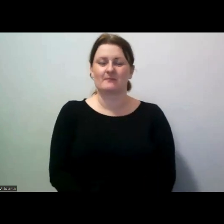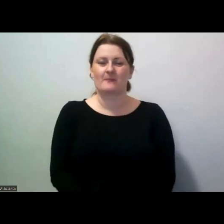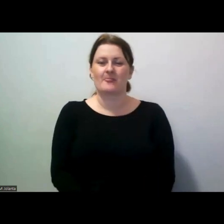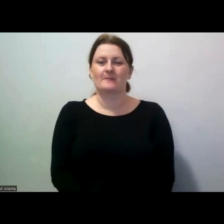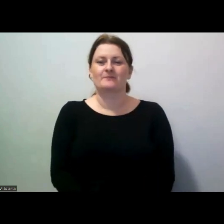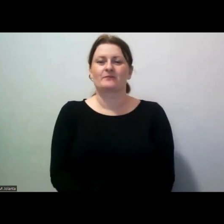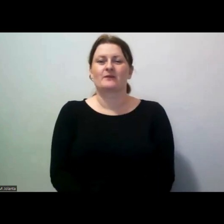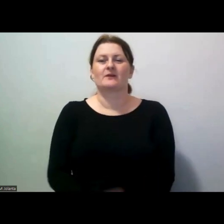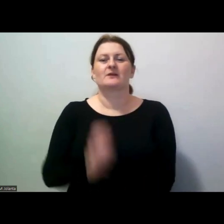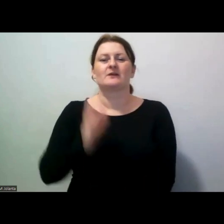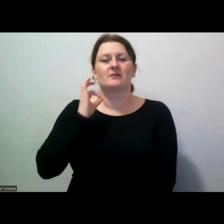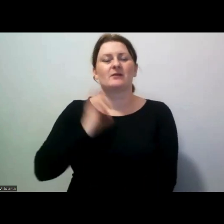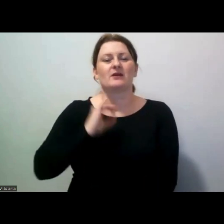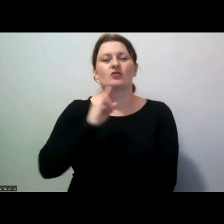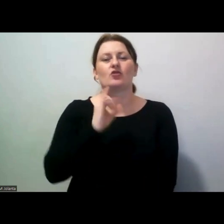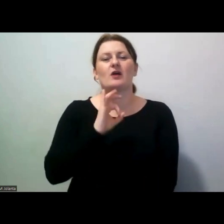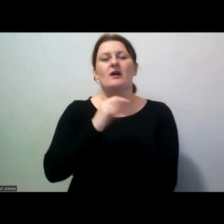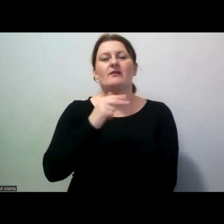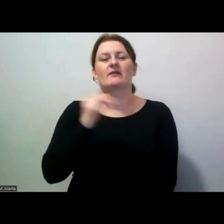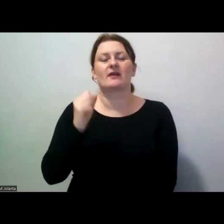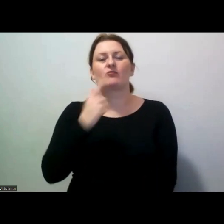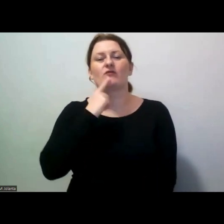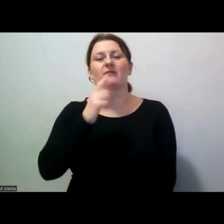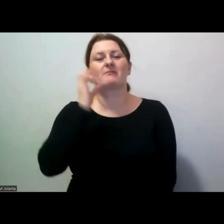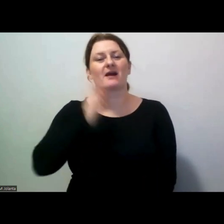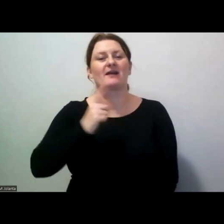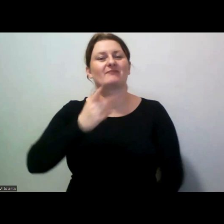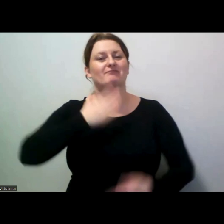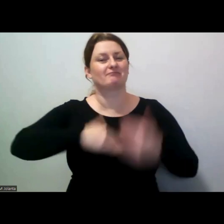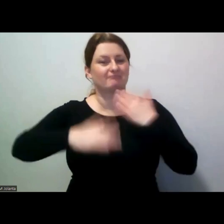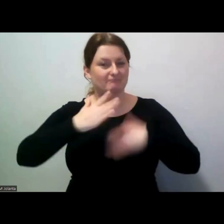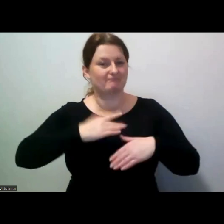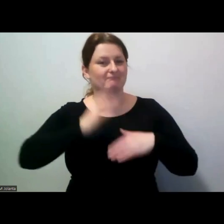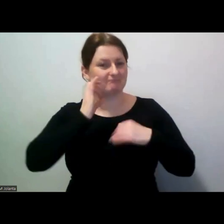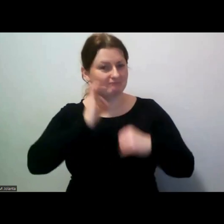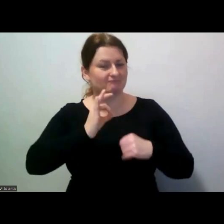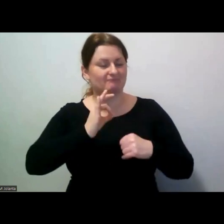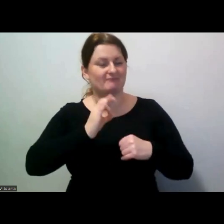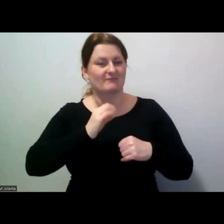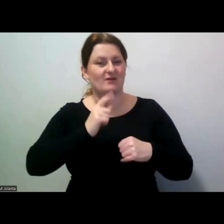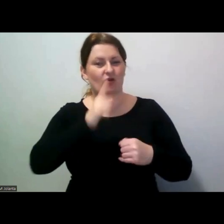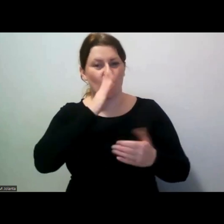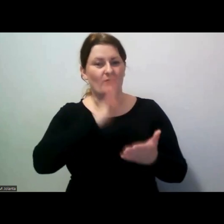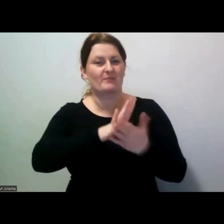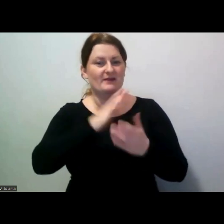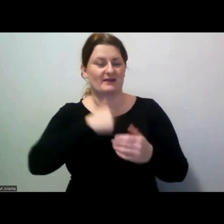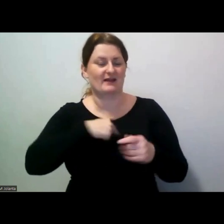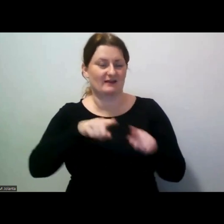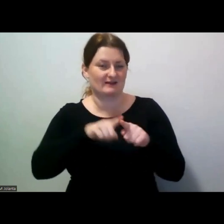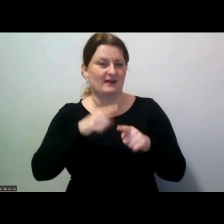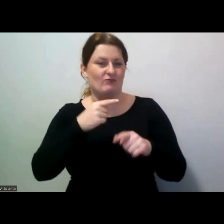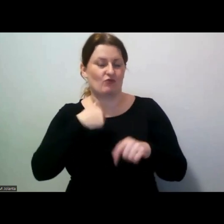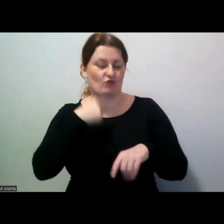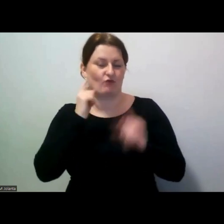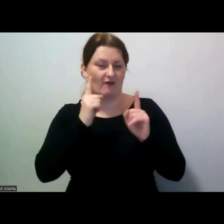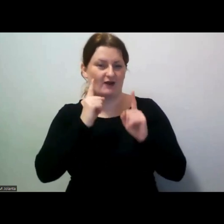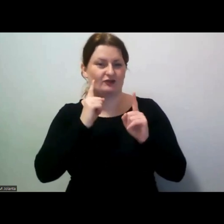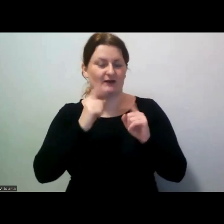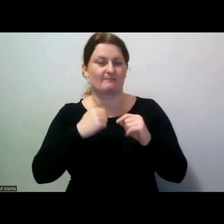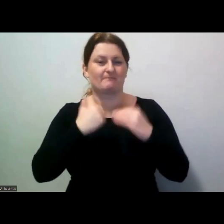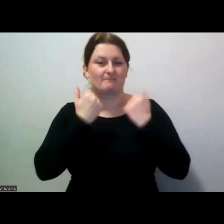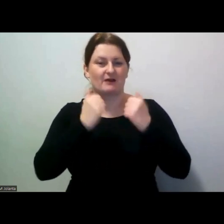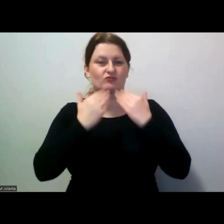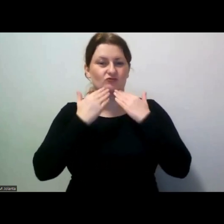Pani Joanna mówi, że pani satysfakcja jest całkowicie uzasadniona i do tej opinii ja również się przychylam. Bardzo dziękuję,